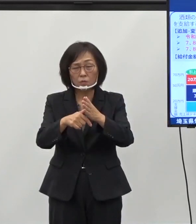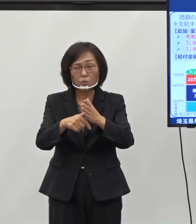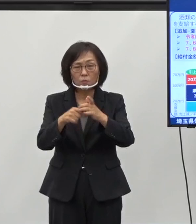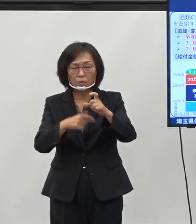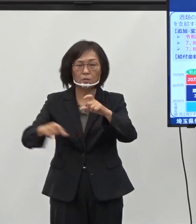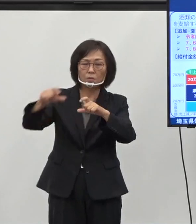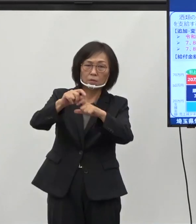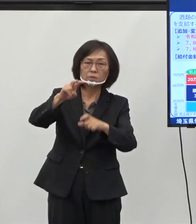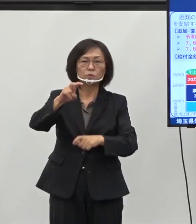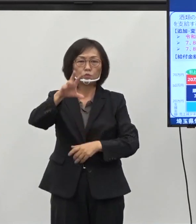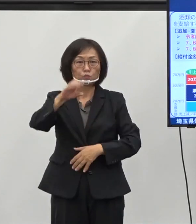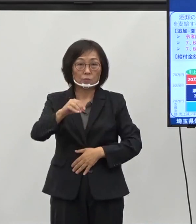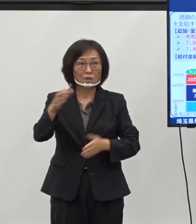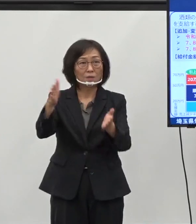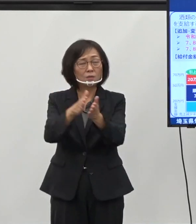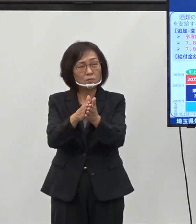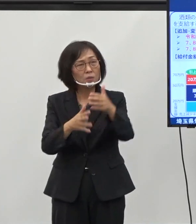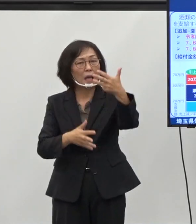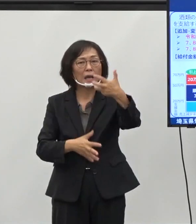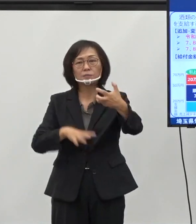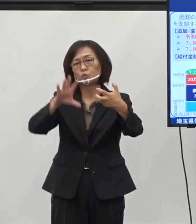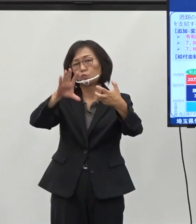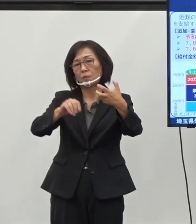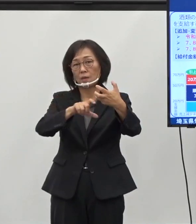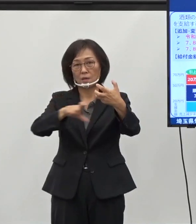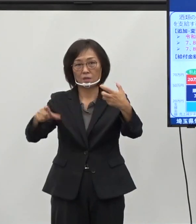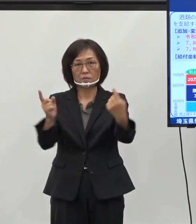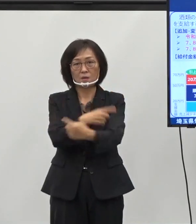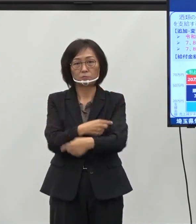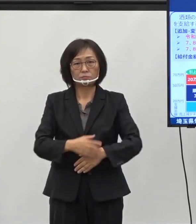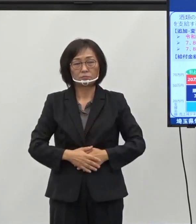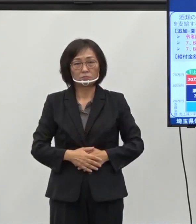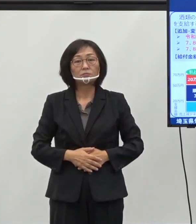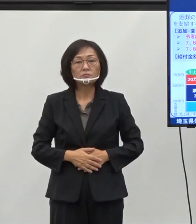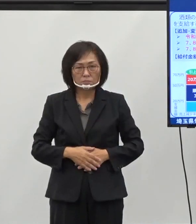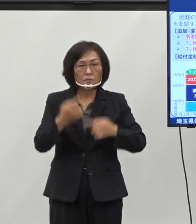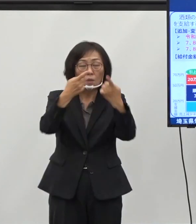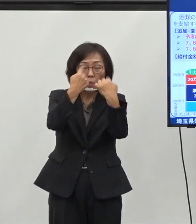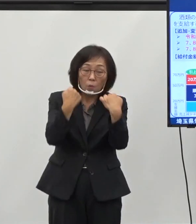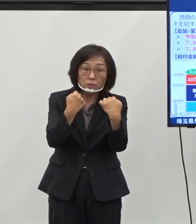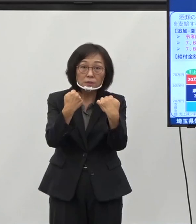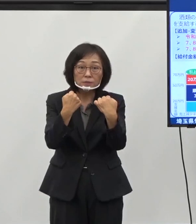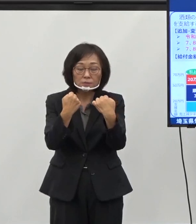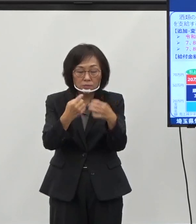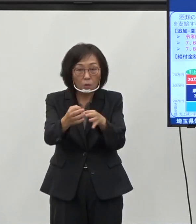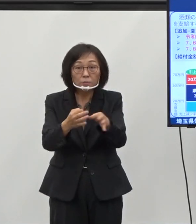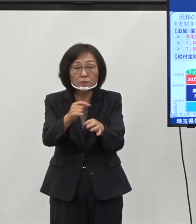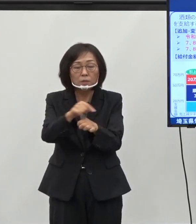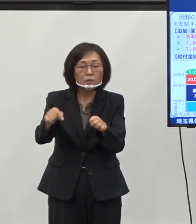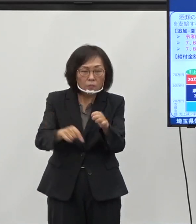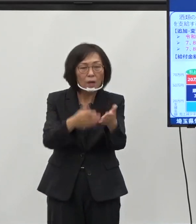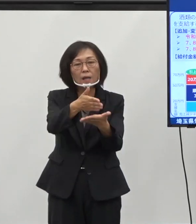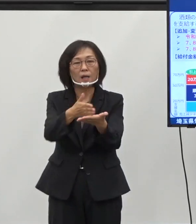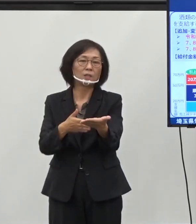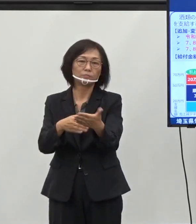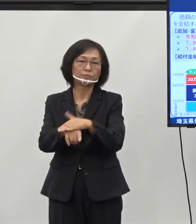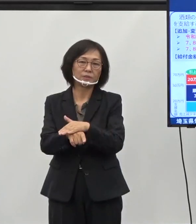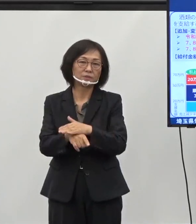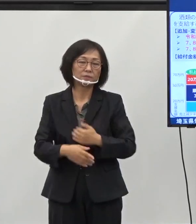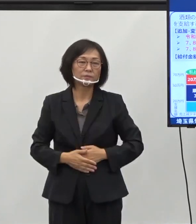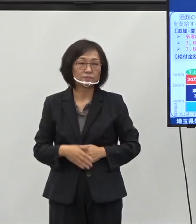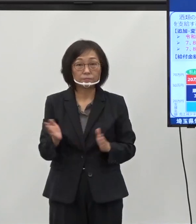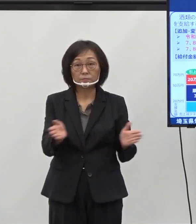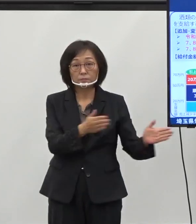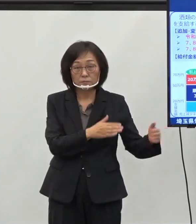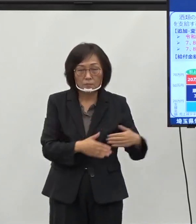が上乗せされて80万円ということになりますが、個人事業主はそれぞれの半額となります。次